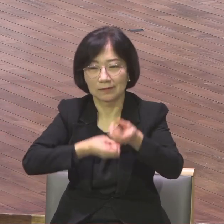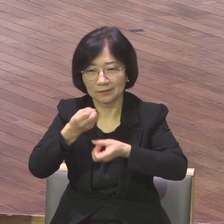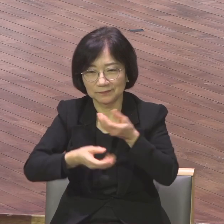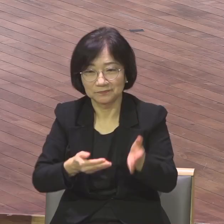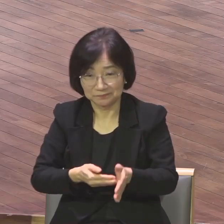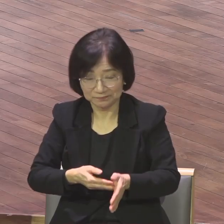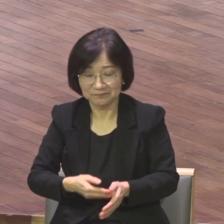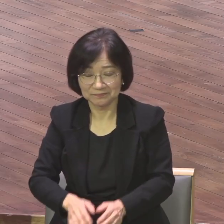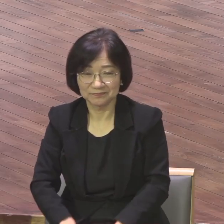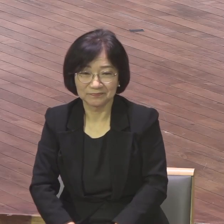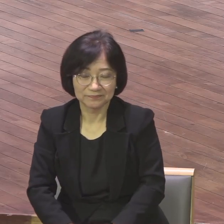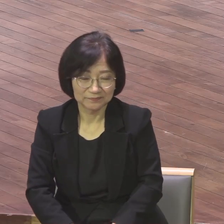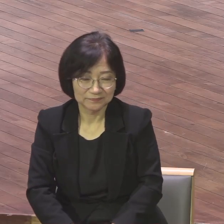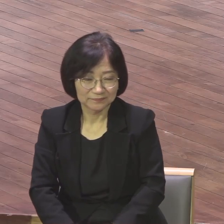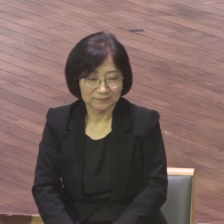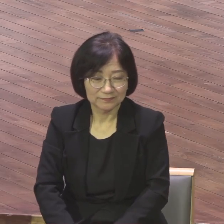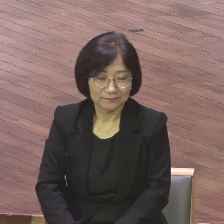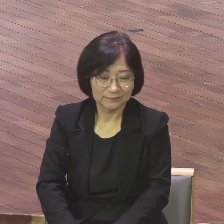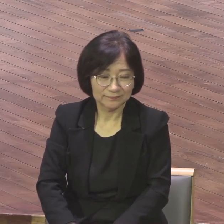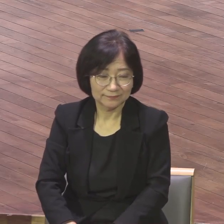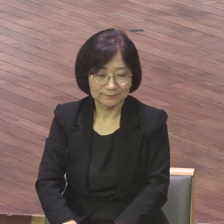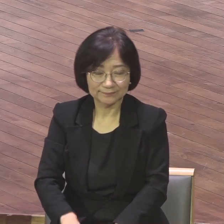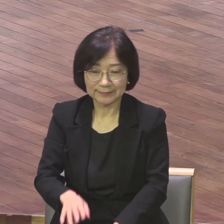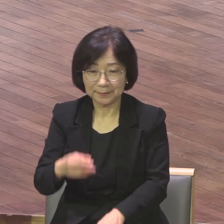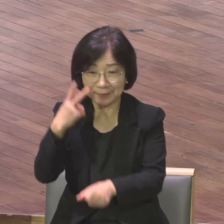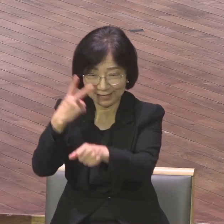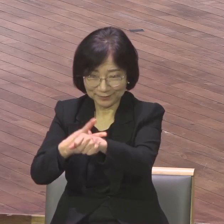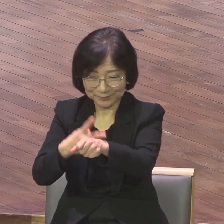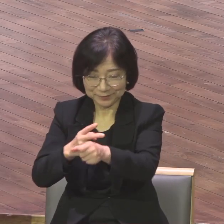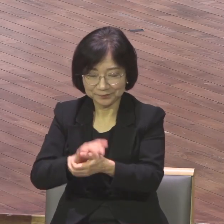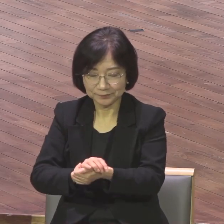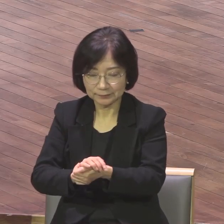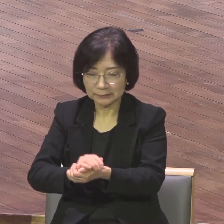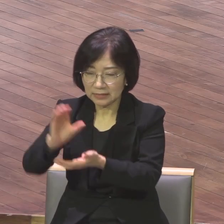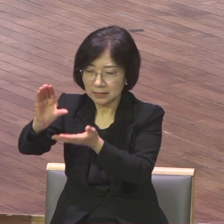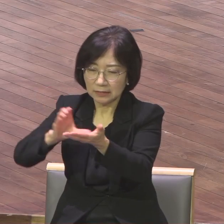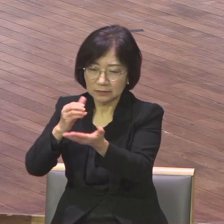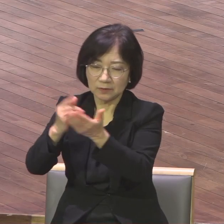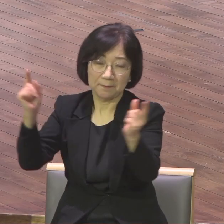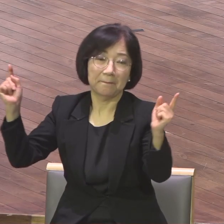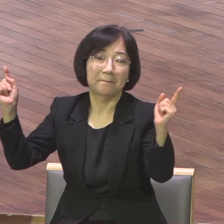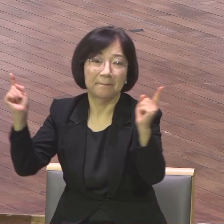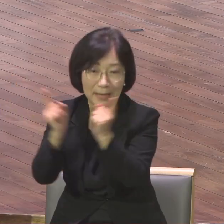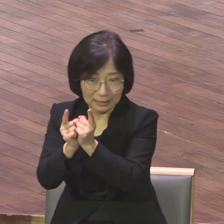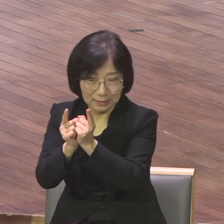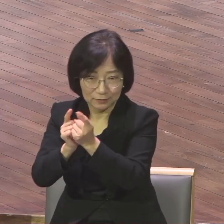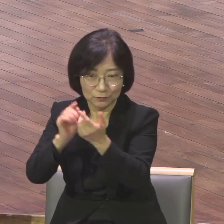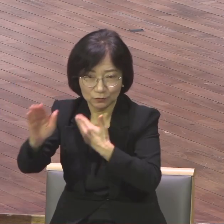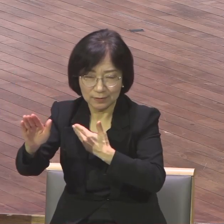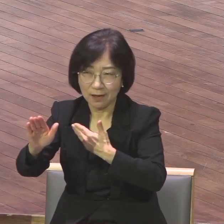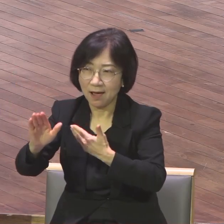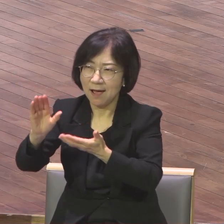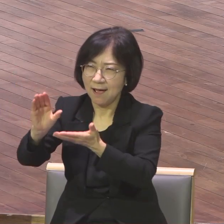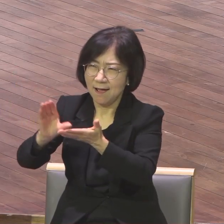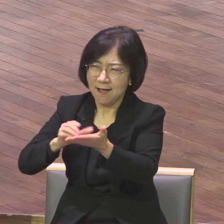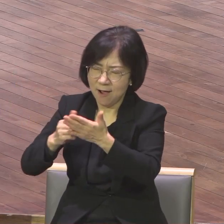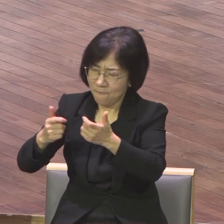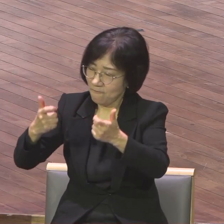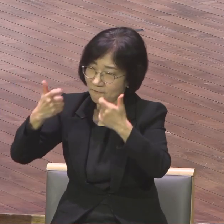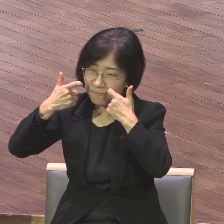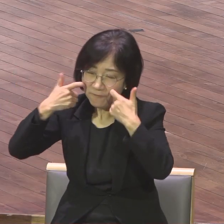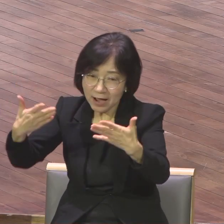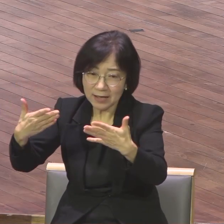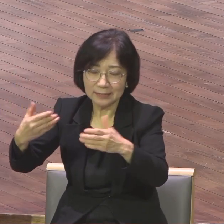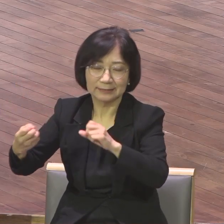강조했죠. 그래서 바울은 이 그리스도를 만나고 난 후에 그리스도가 얼마나 확실한 답이 났던지 모든